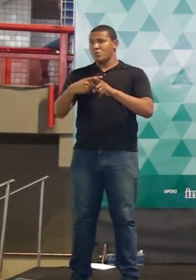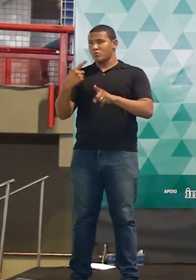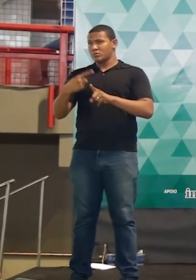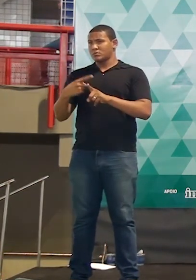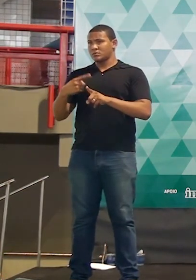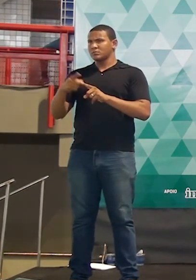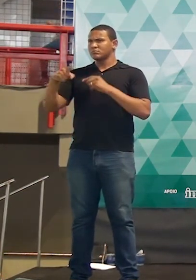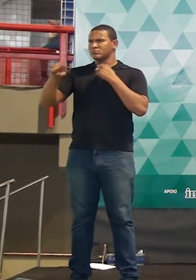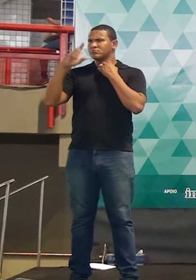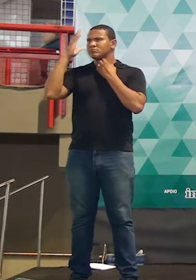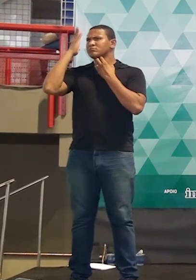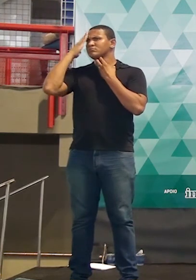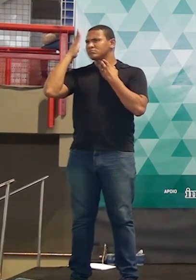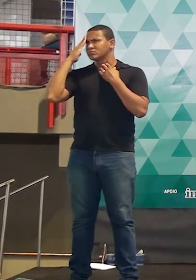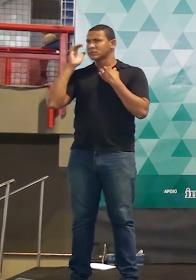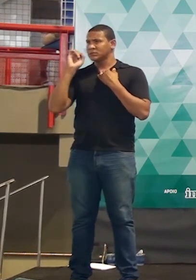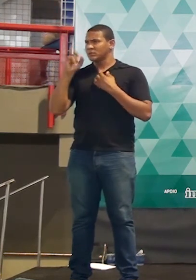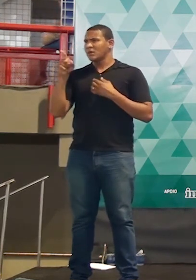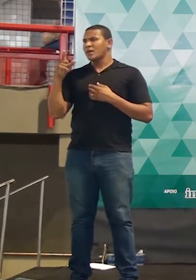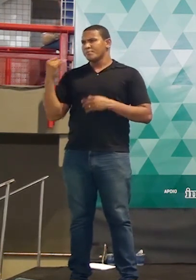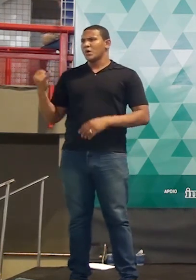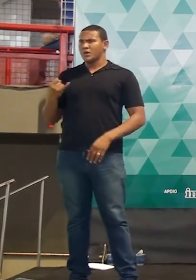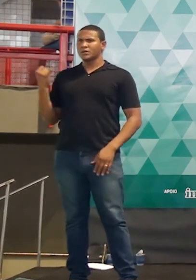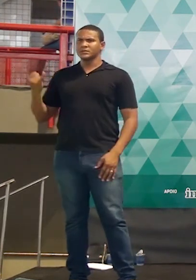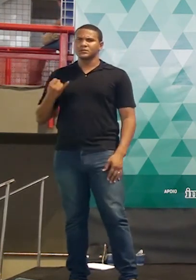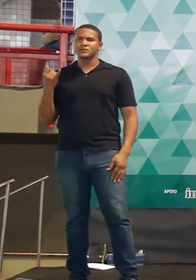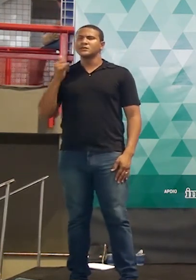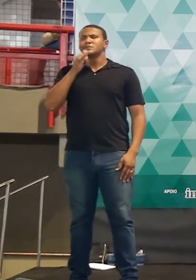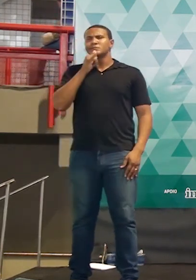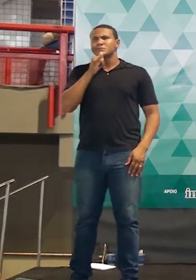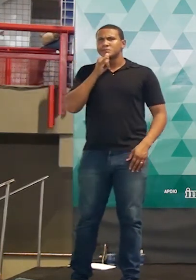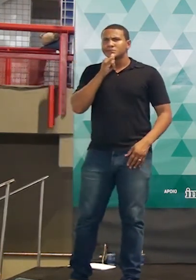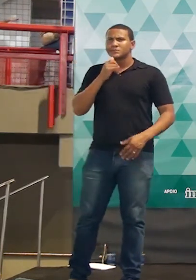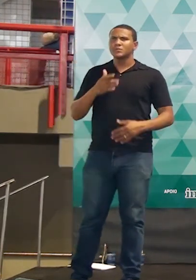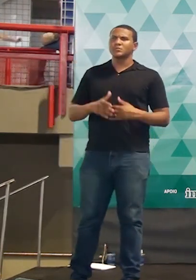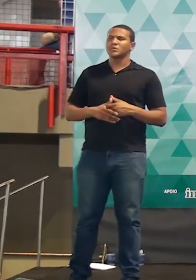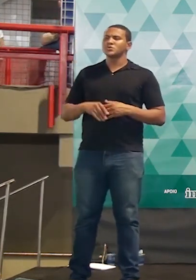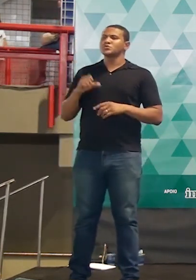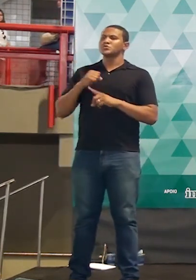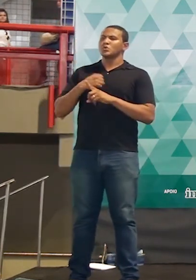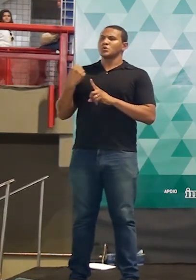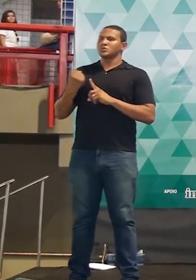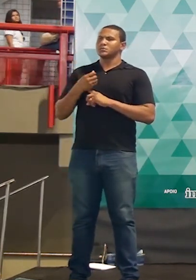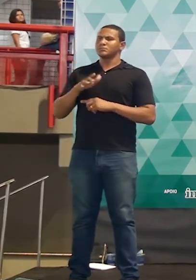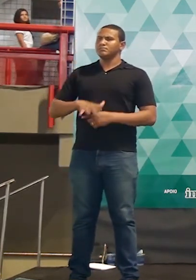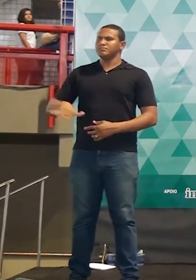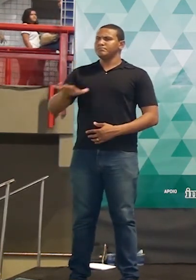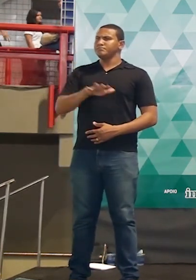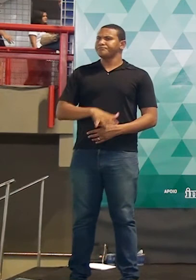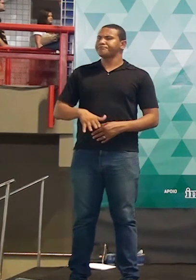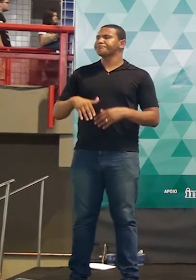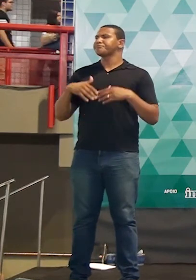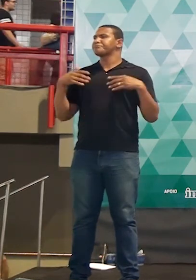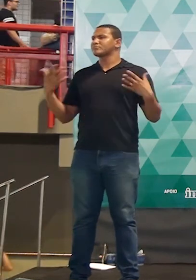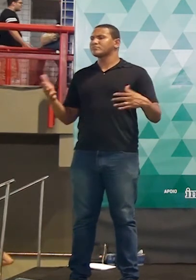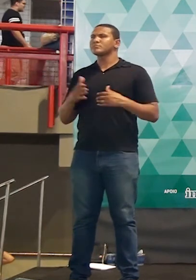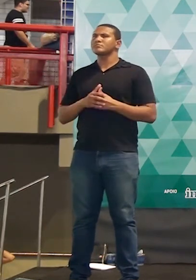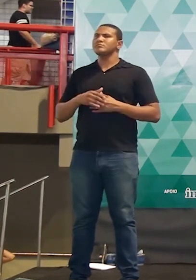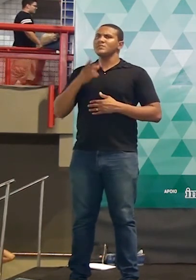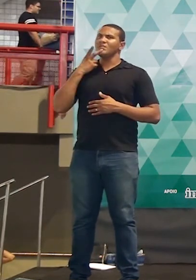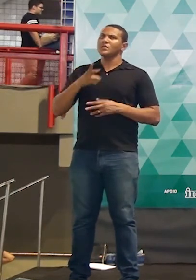já sabem que tudo isso importa. Por exemplo, área social. Na área social eu